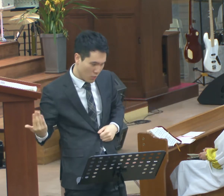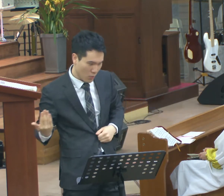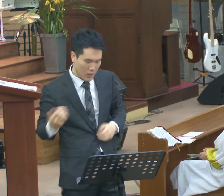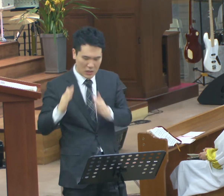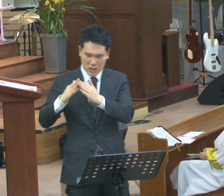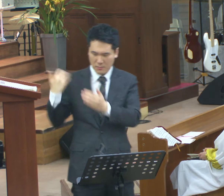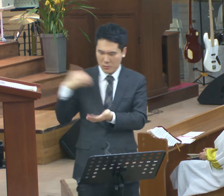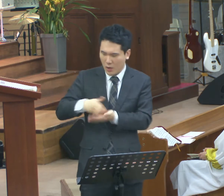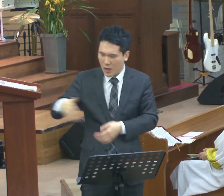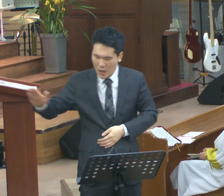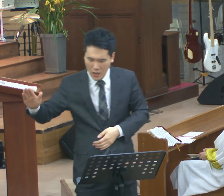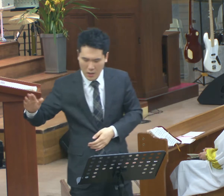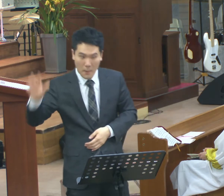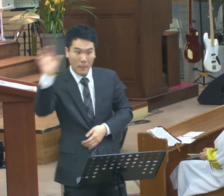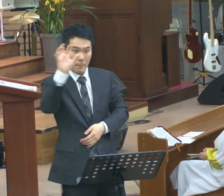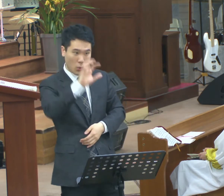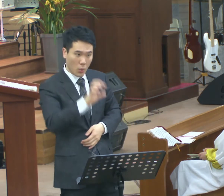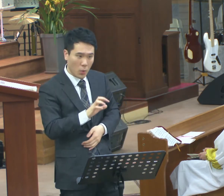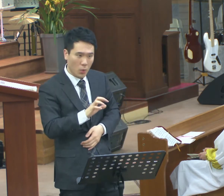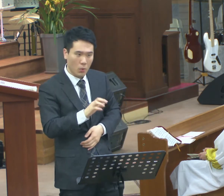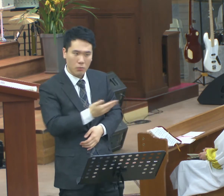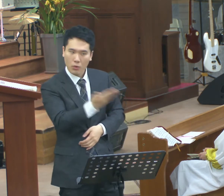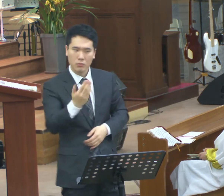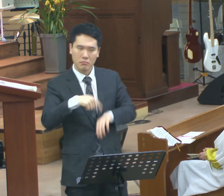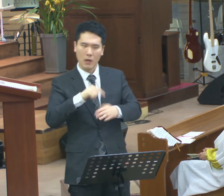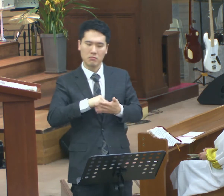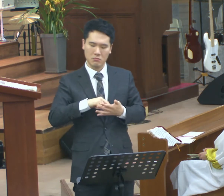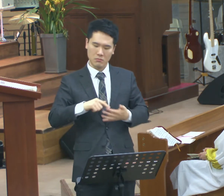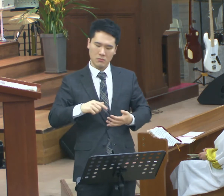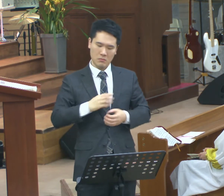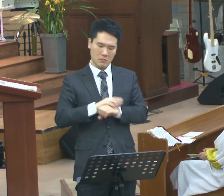반복되면 반복될수록 마음이 허전한 거 아니에요?